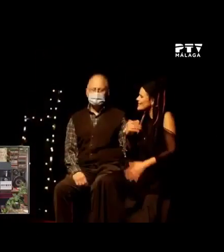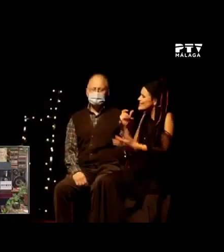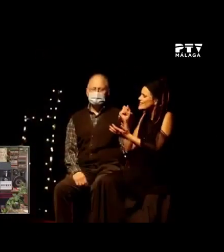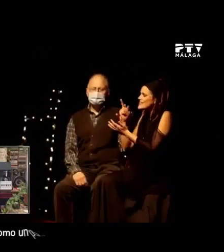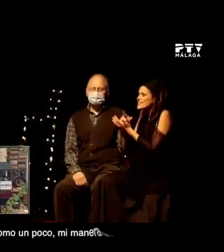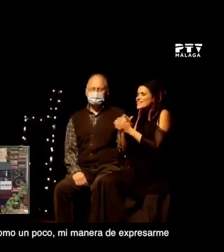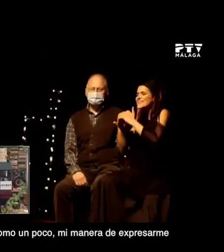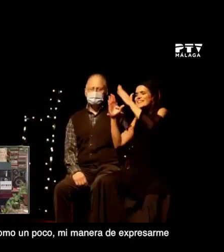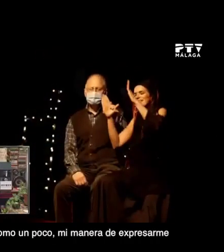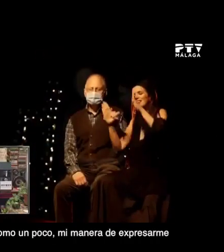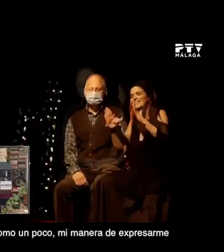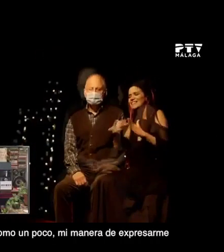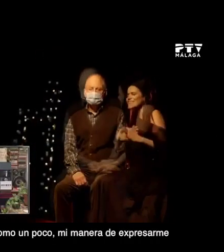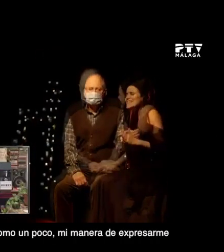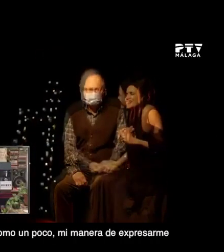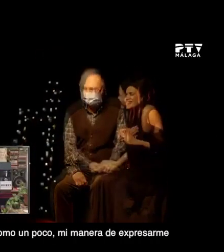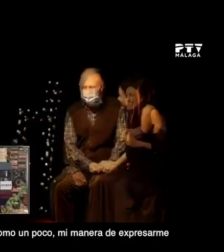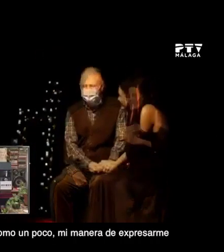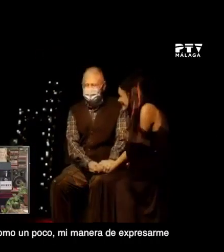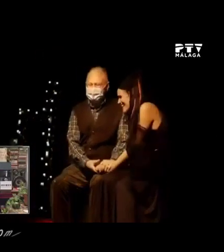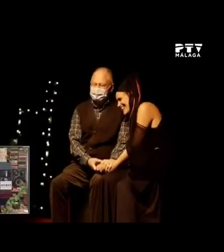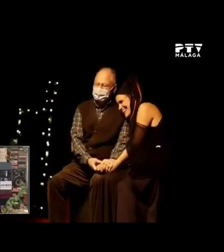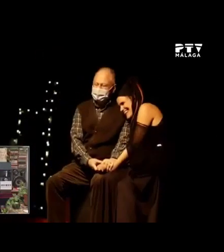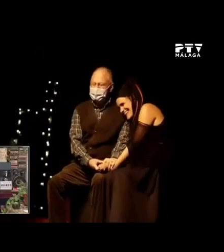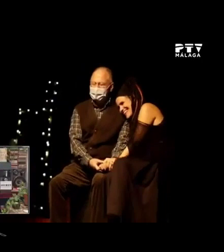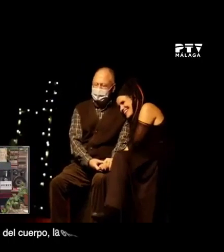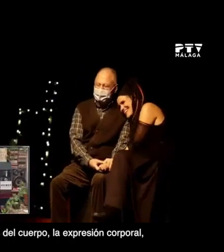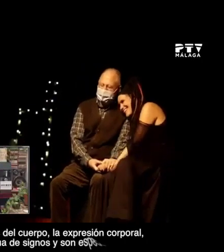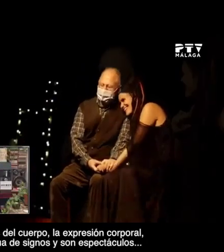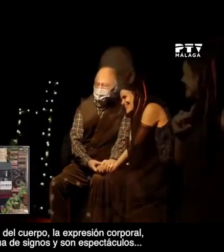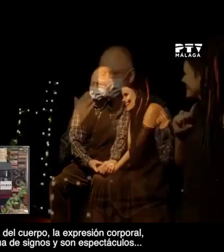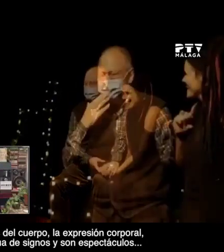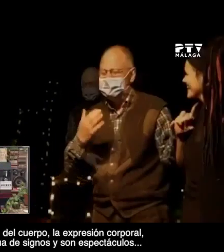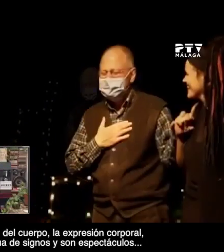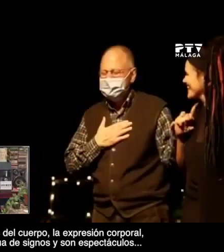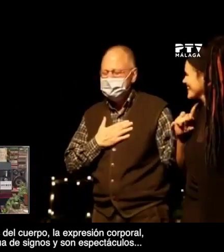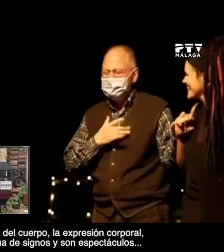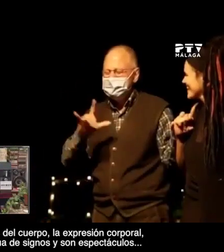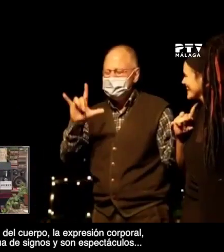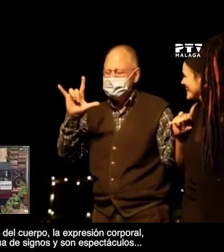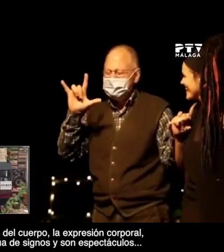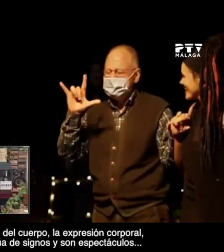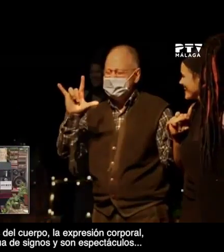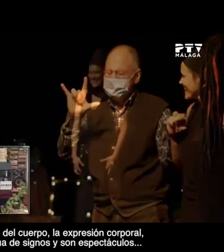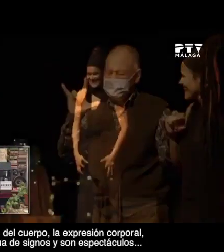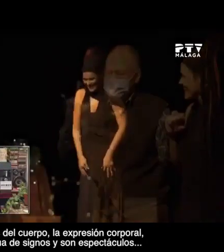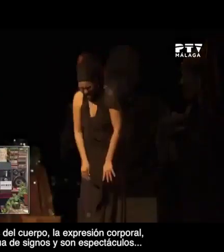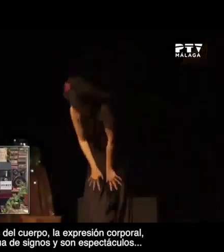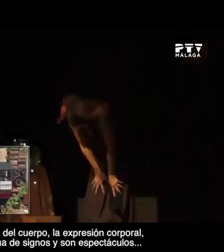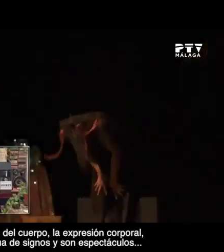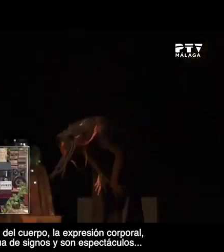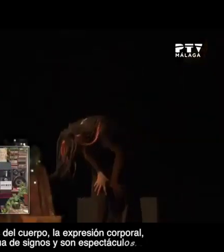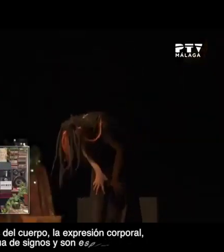sino que es como un poco mi manera de expresarme a través del cuerpo, la expresión corporal, la lengua de signos. Y